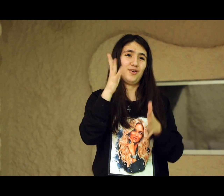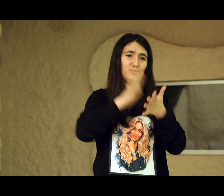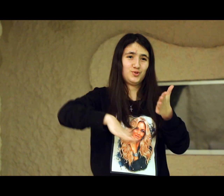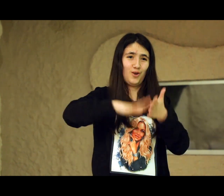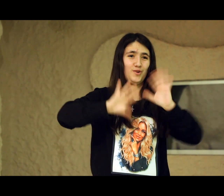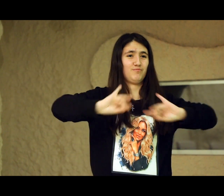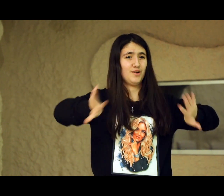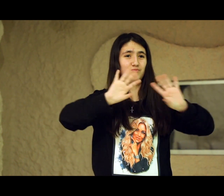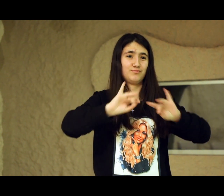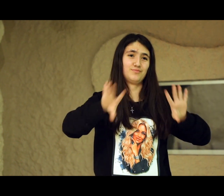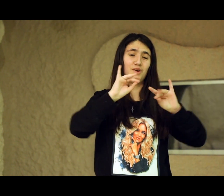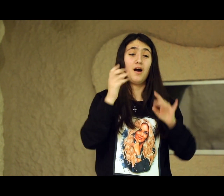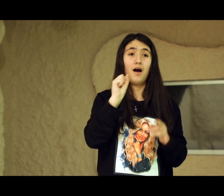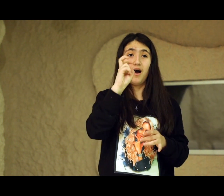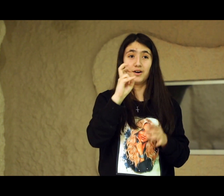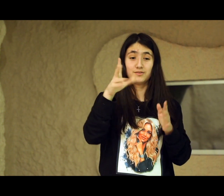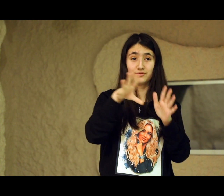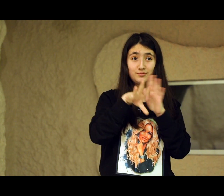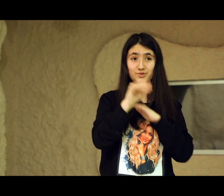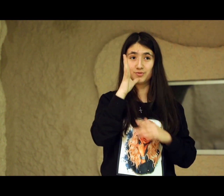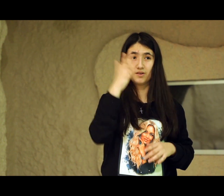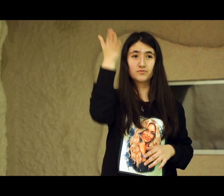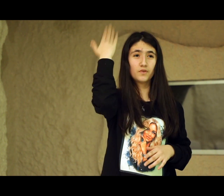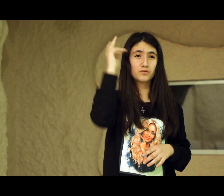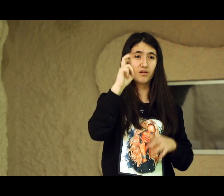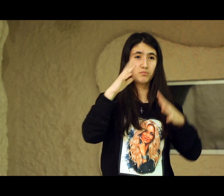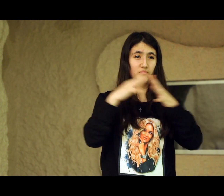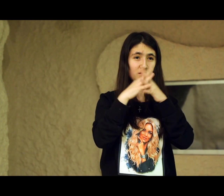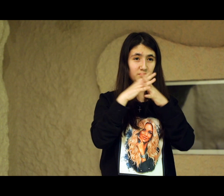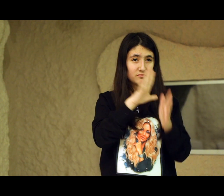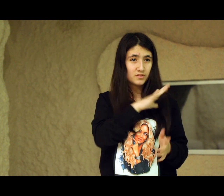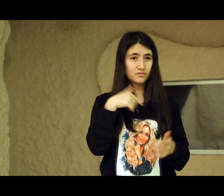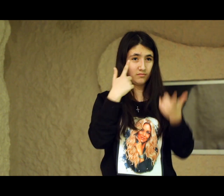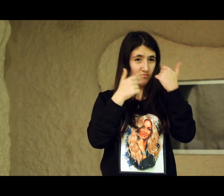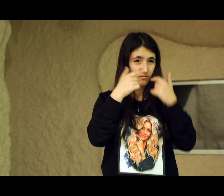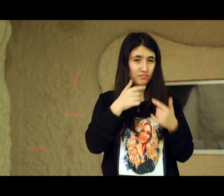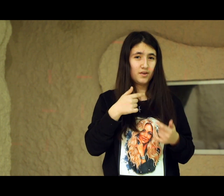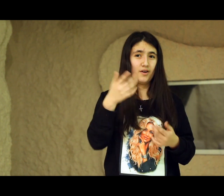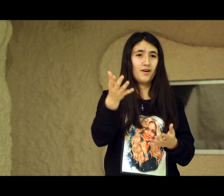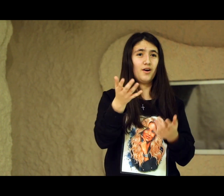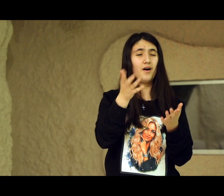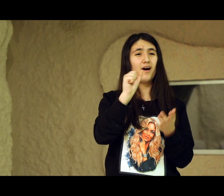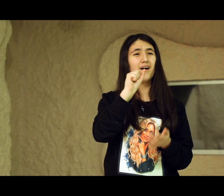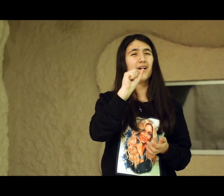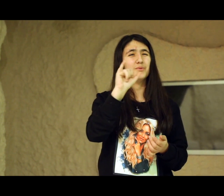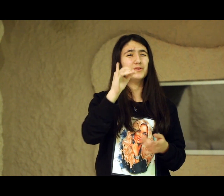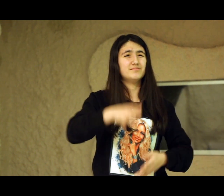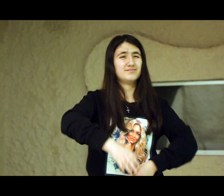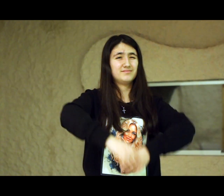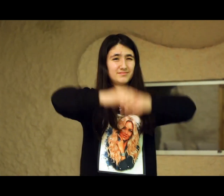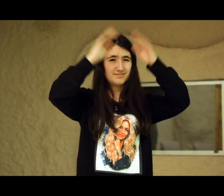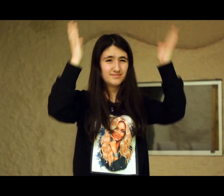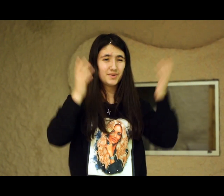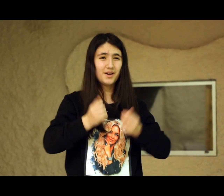մենք բոլորը շատ ուրախ ենք, շատ ուրախ եմ, որ Մարիան շարունակում է աշխատել, աղի սենյակի ժամանակ,